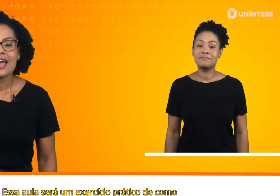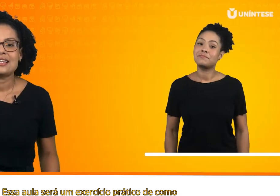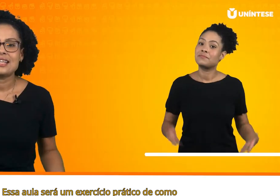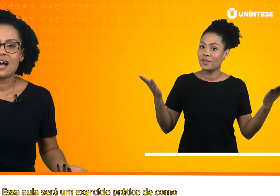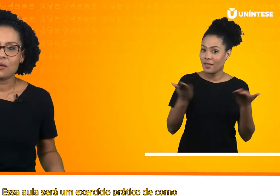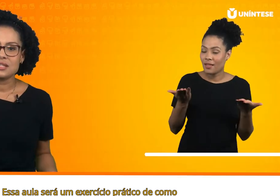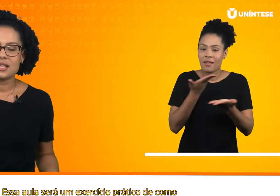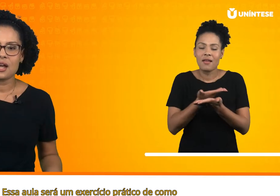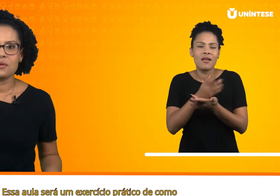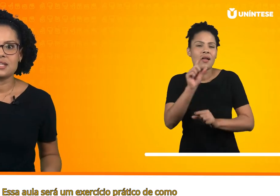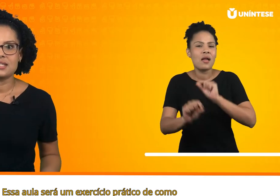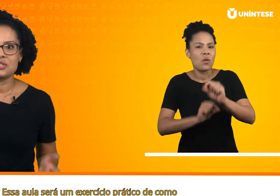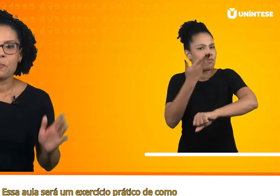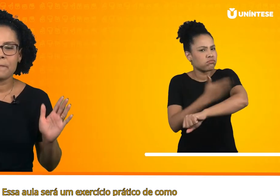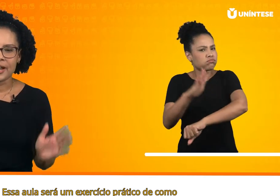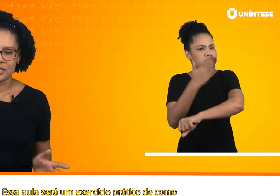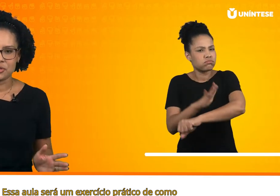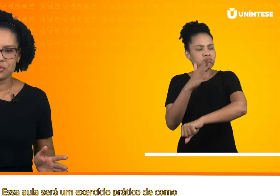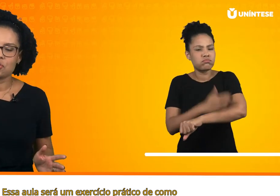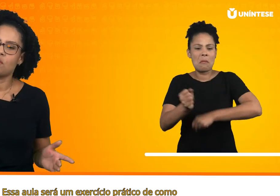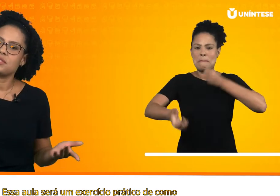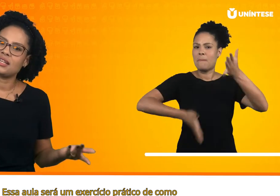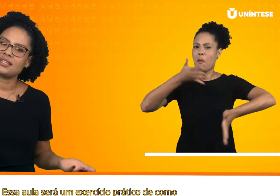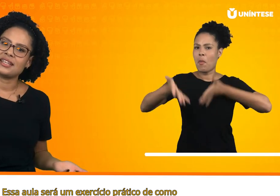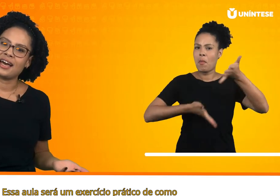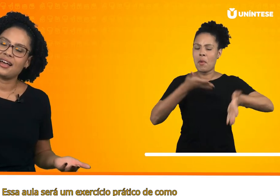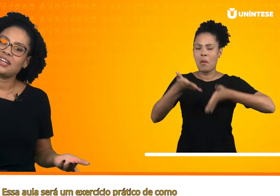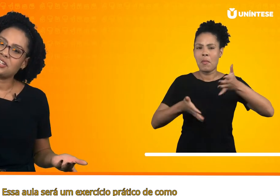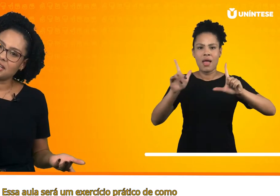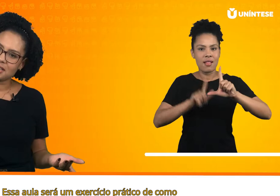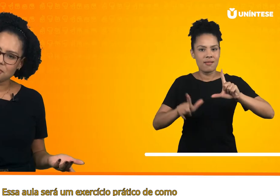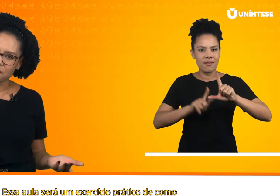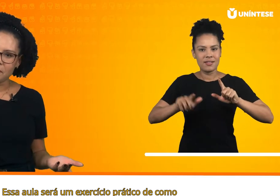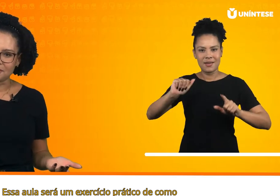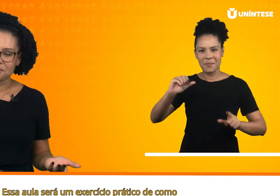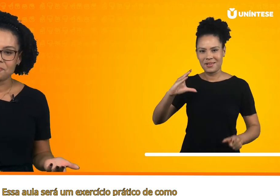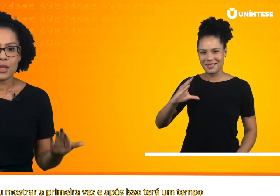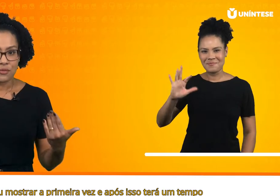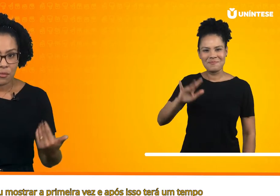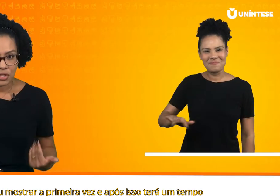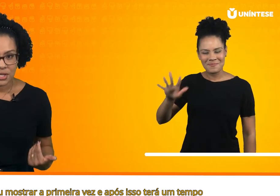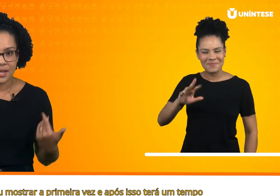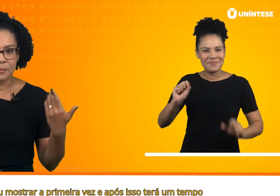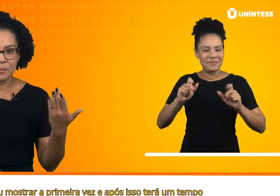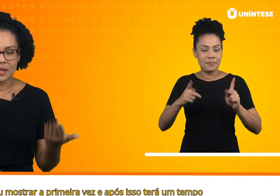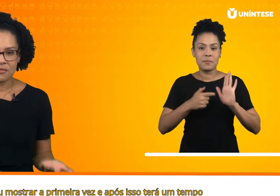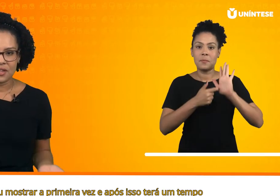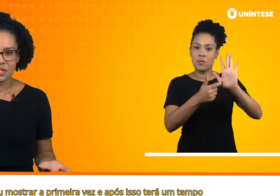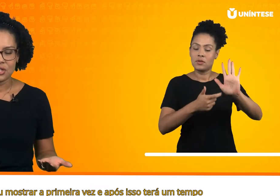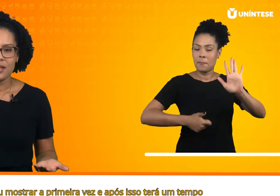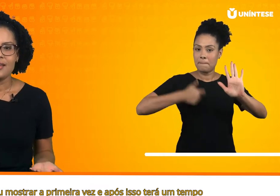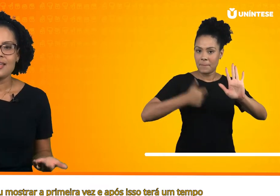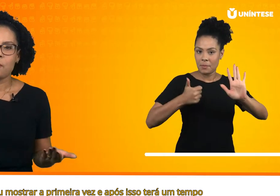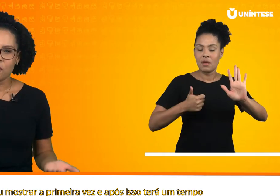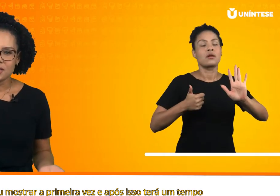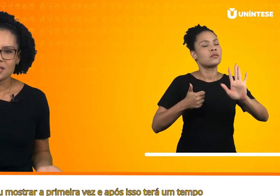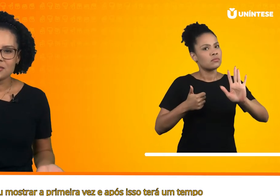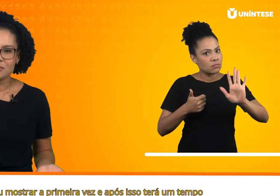Essa aula será um exercício prático de como sinalizar as letras do alfabeto. Eu vou mostrar a primeira vez e após isso terá